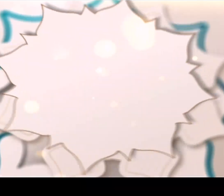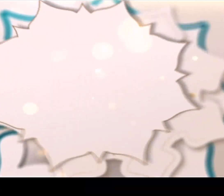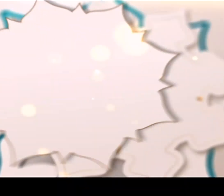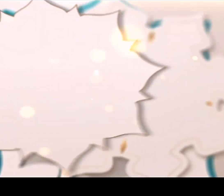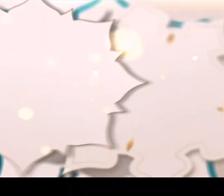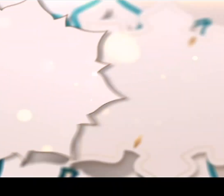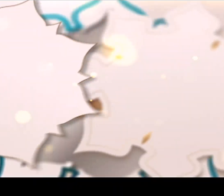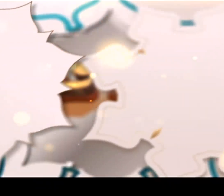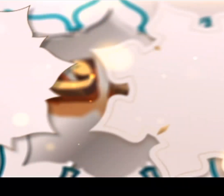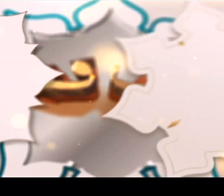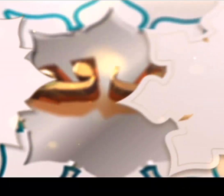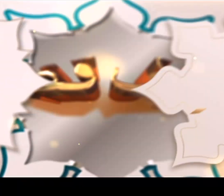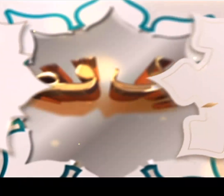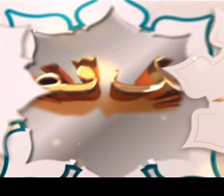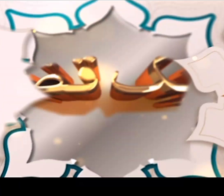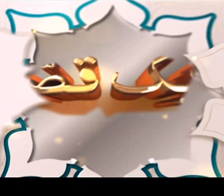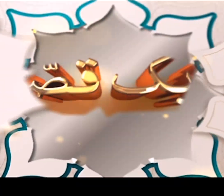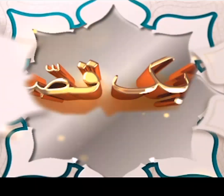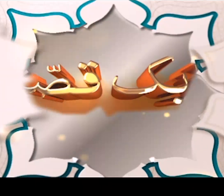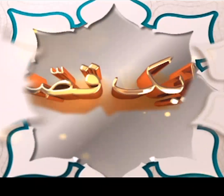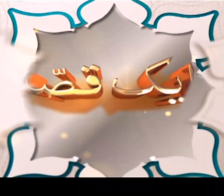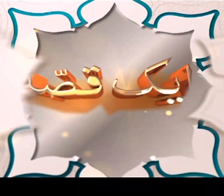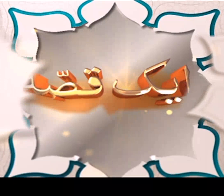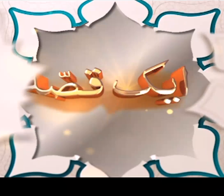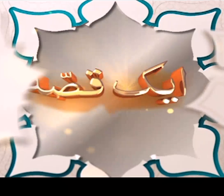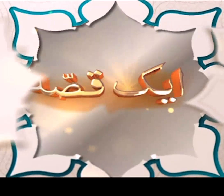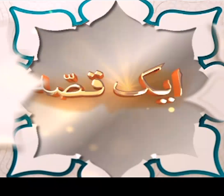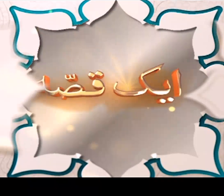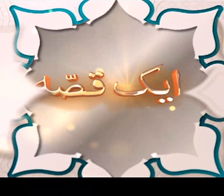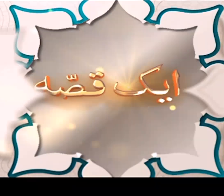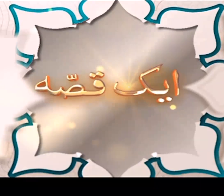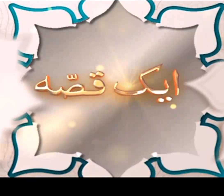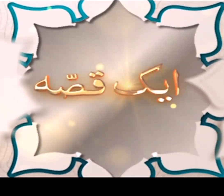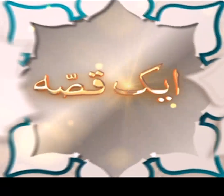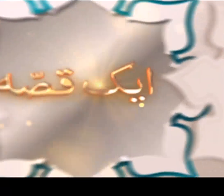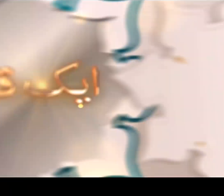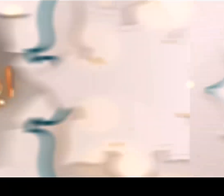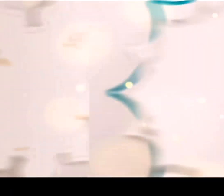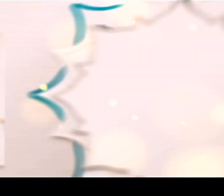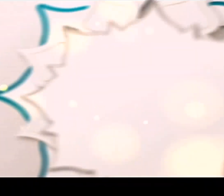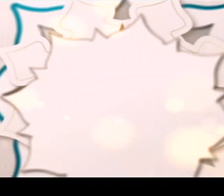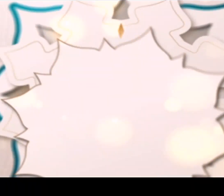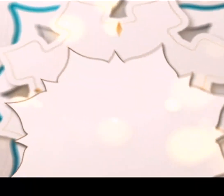ملتا ہے در سے آخرت ان